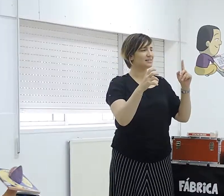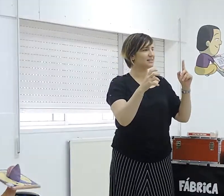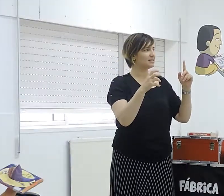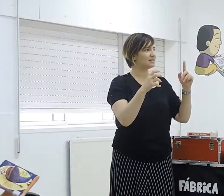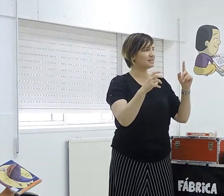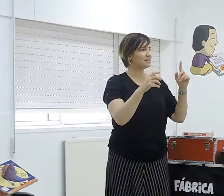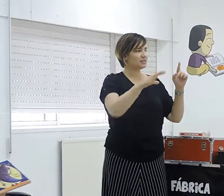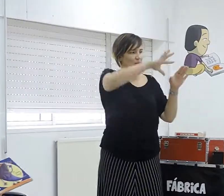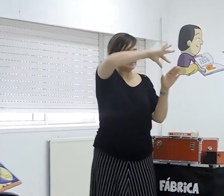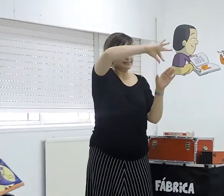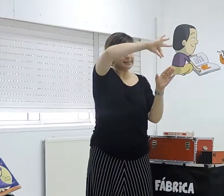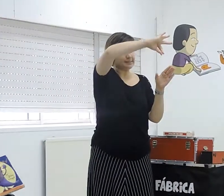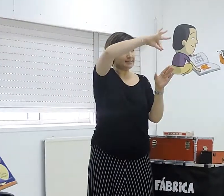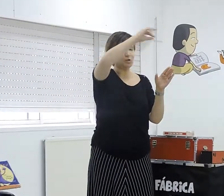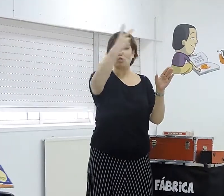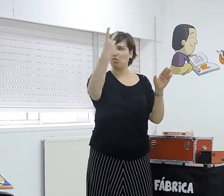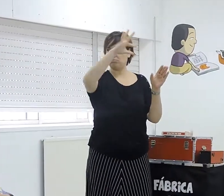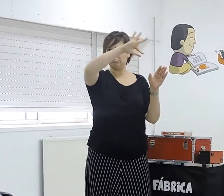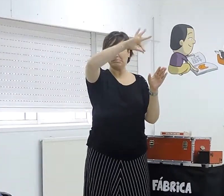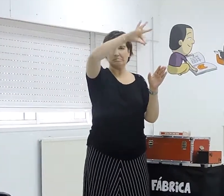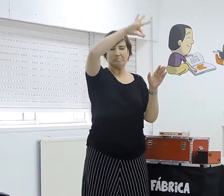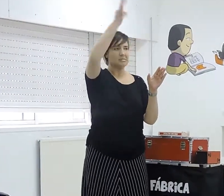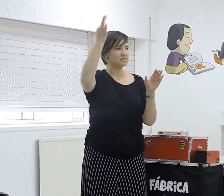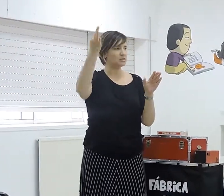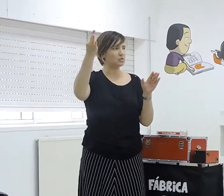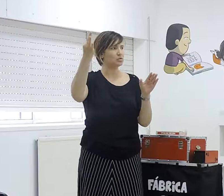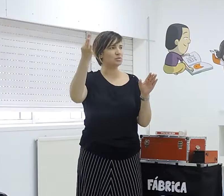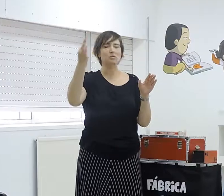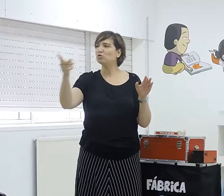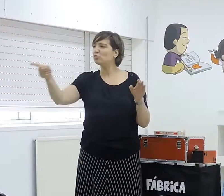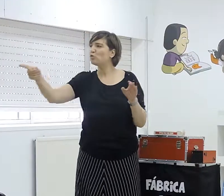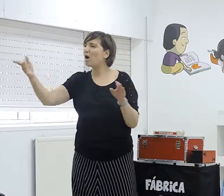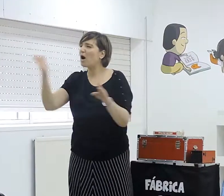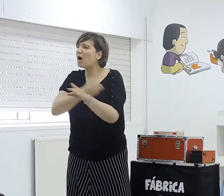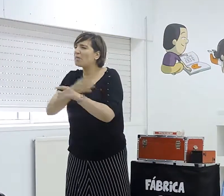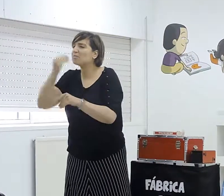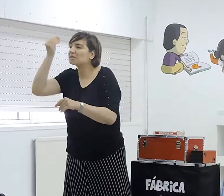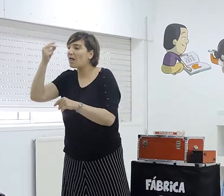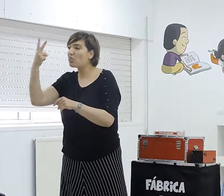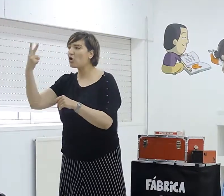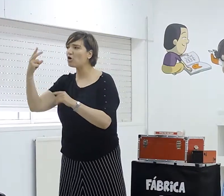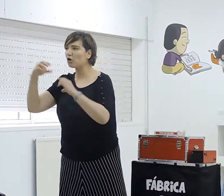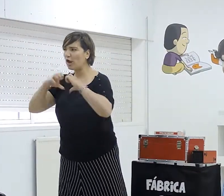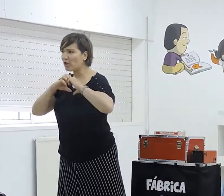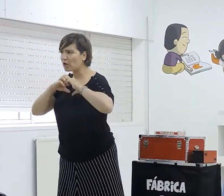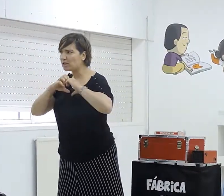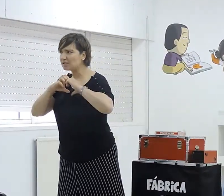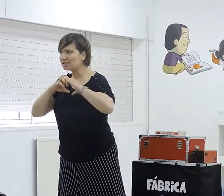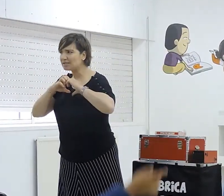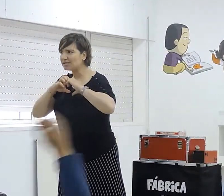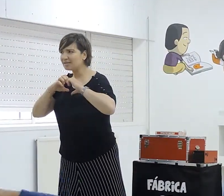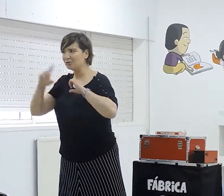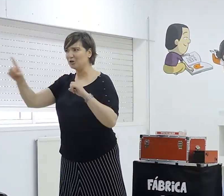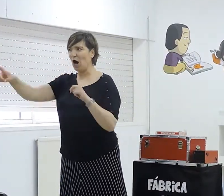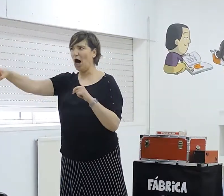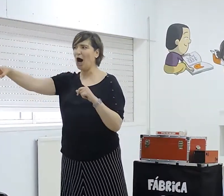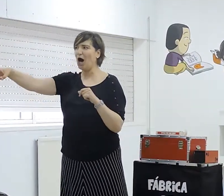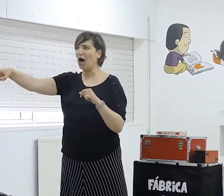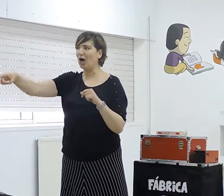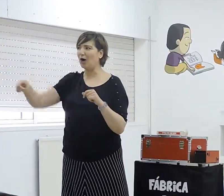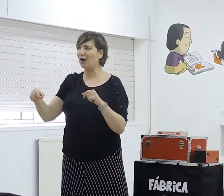Voy a sacarla con 2 deditos. Con 2 deditos. Tú pensaste que era el 2 de corazones, ¿no? No.